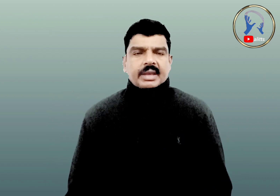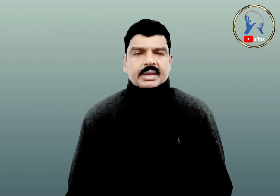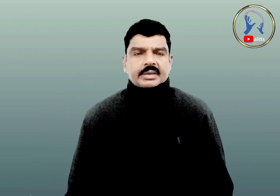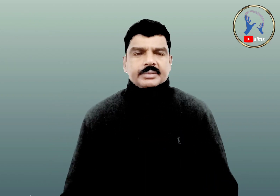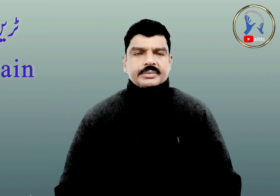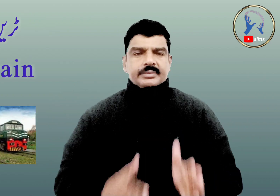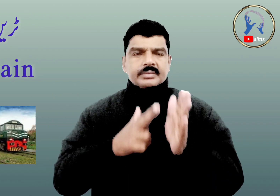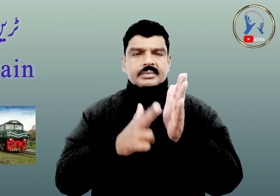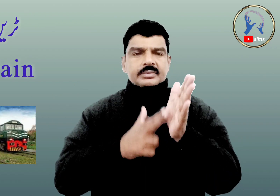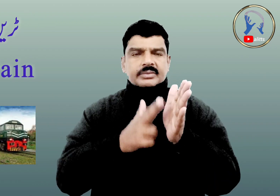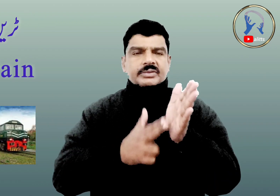ट्रेन,